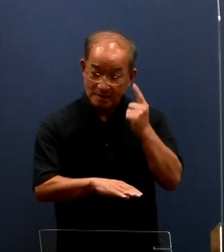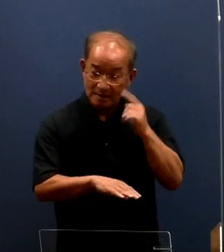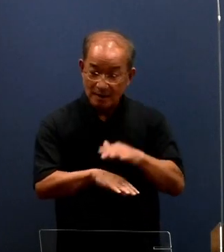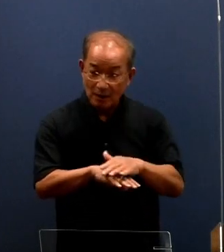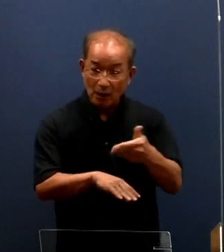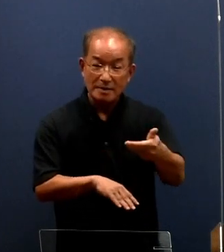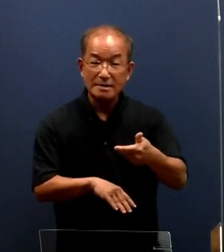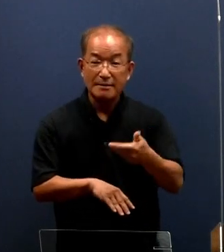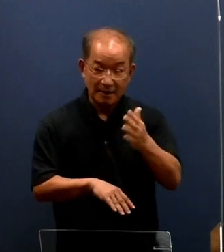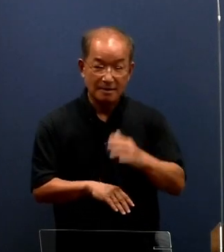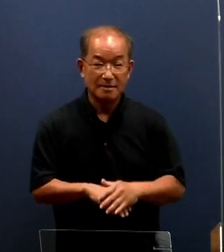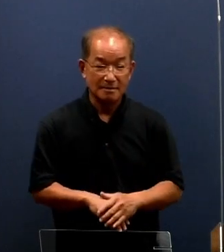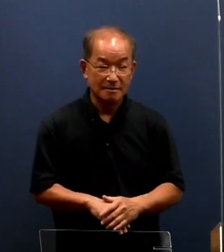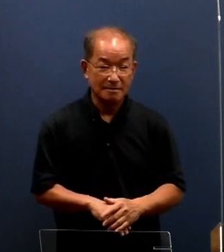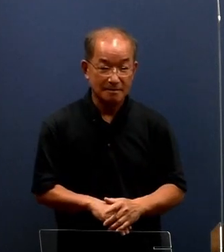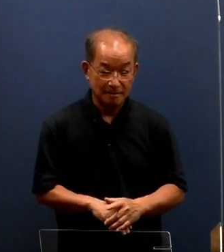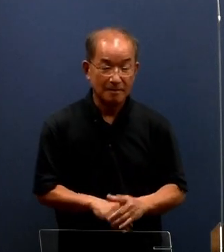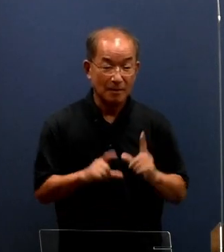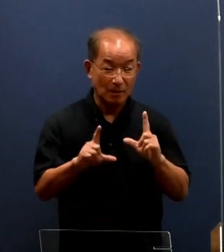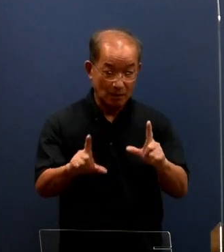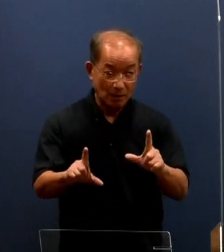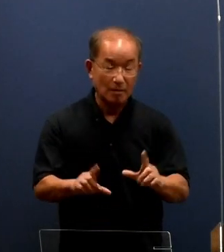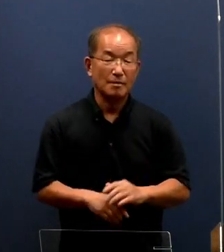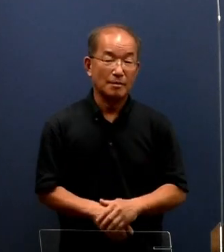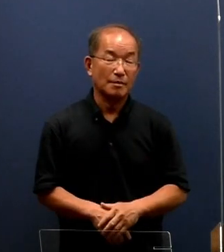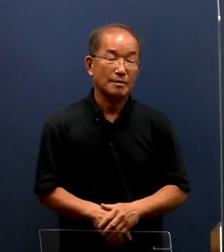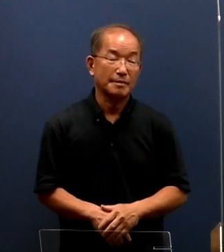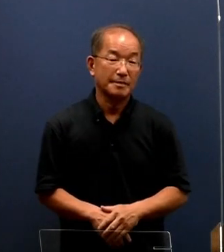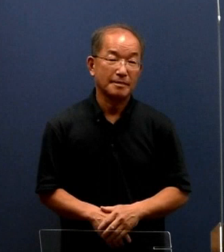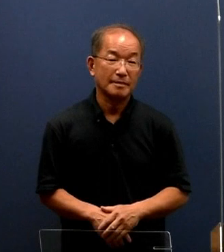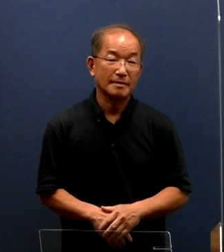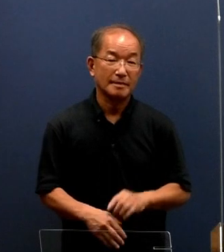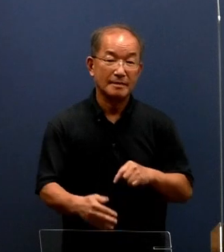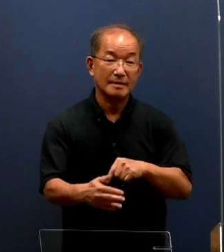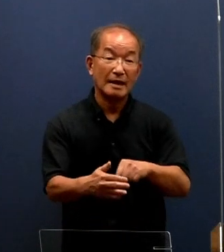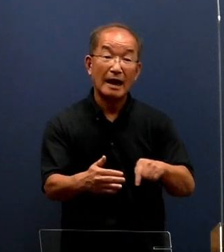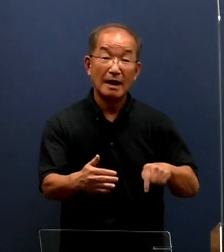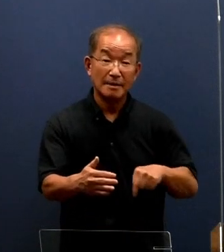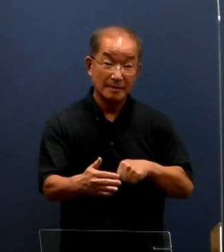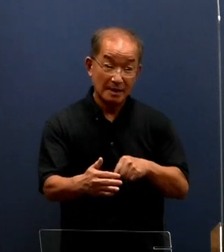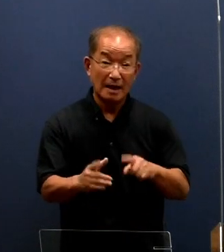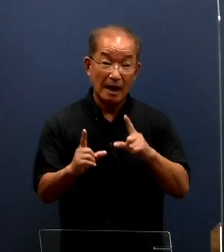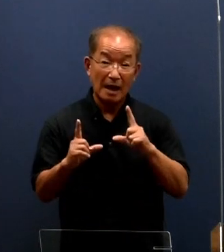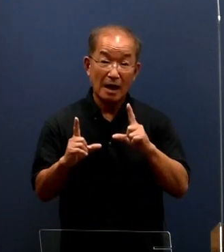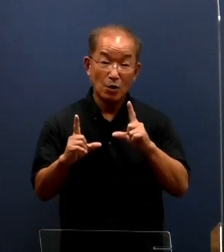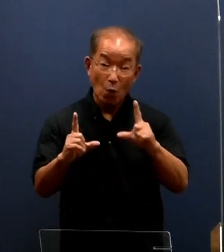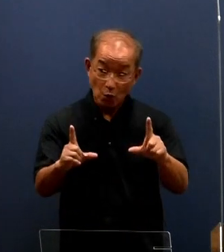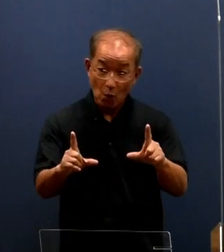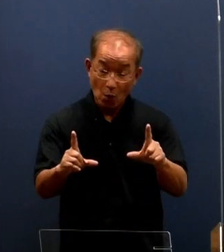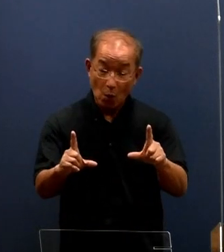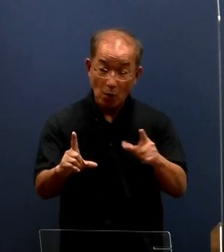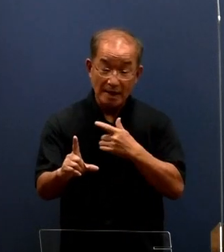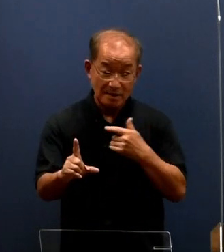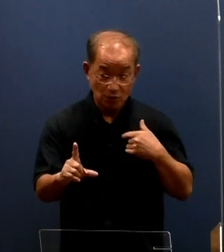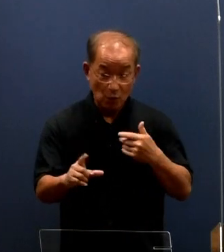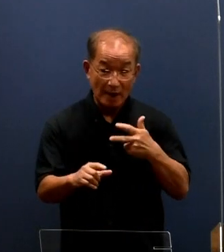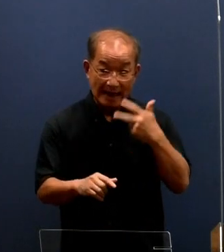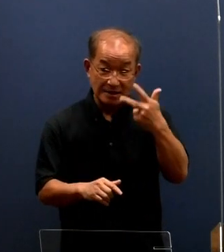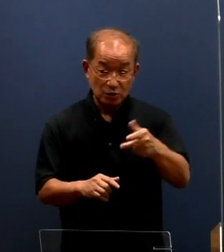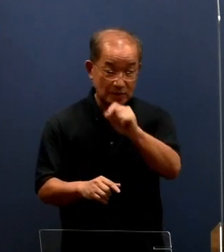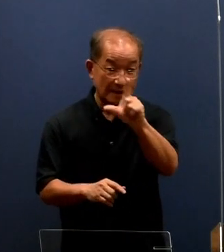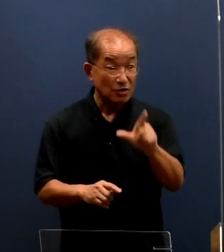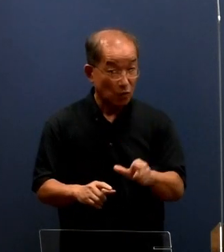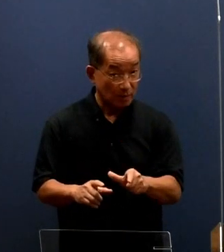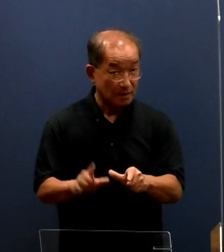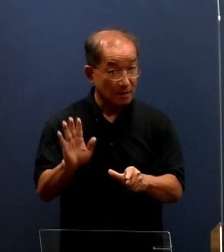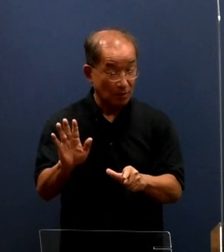報道ではね、そう流れてますけど、多分その中身が公表されるのは、多分来週月曜日の会議